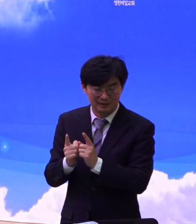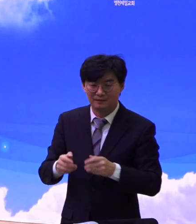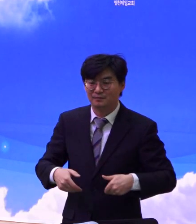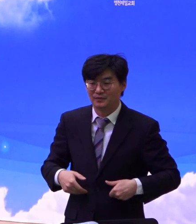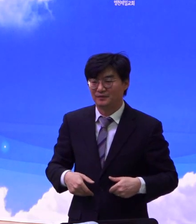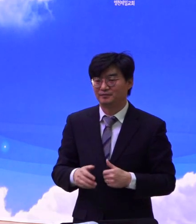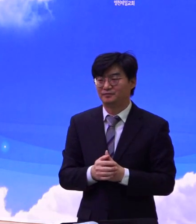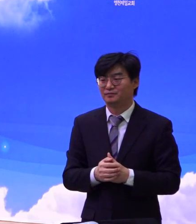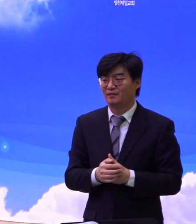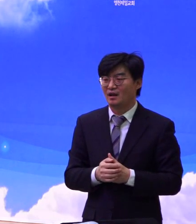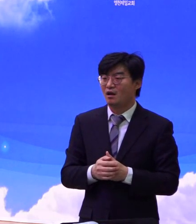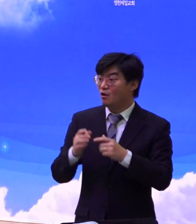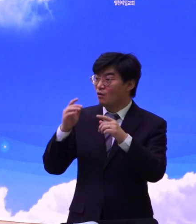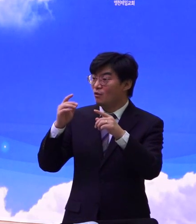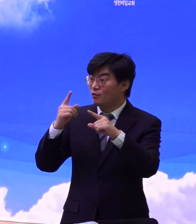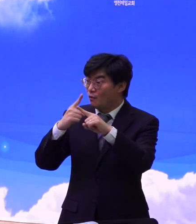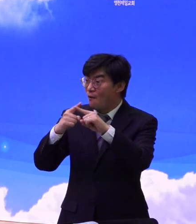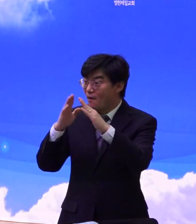우리 교회 안에도